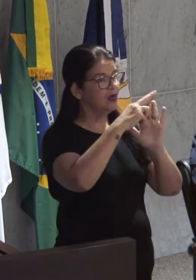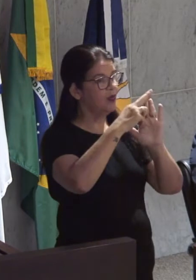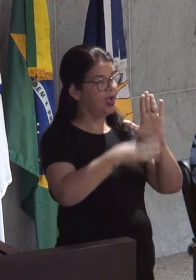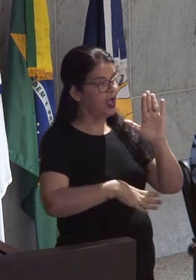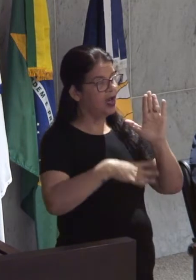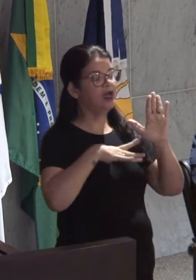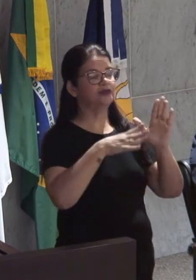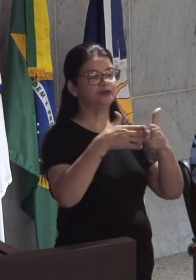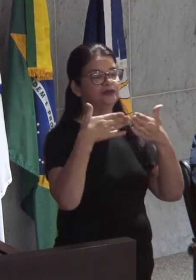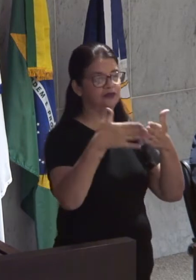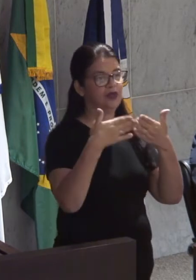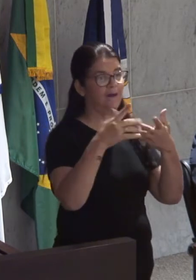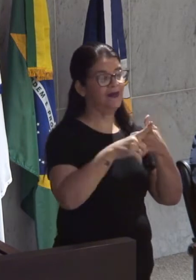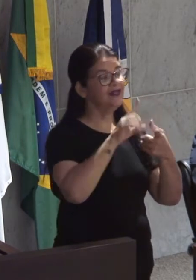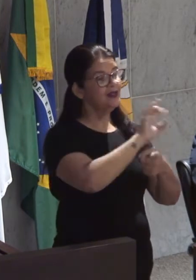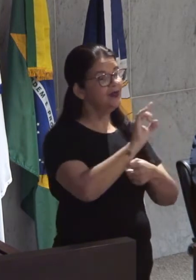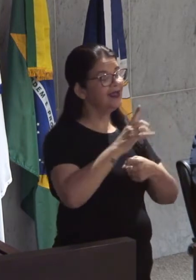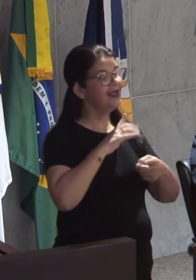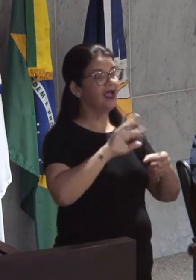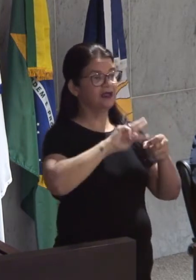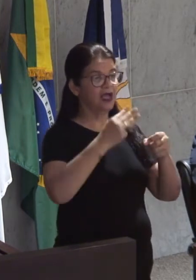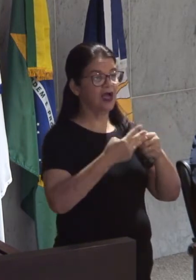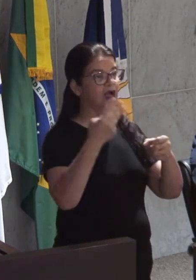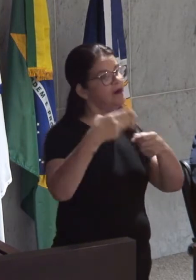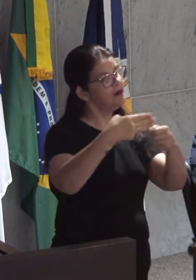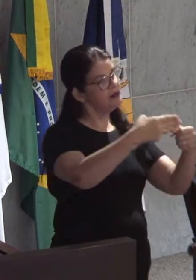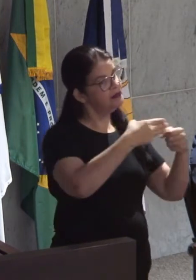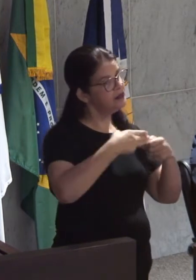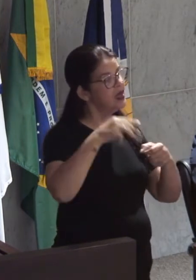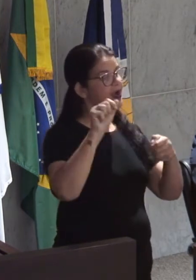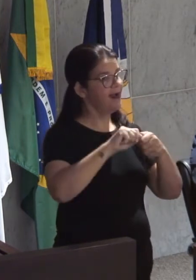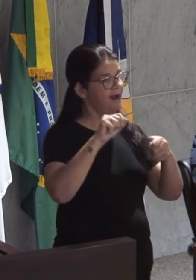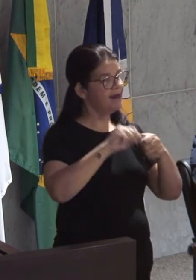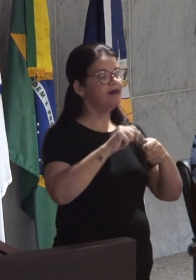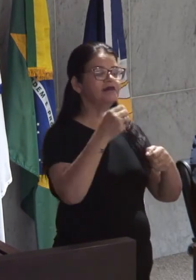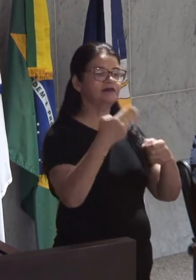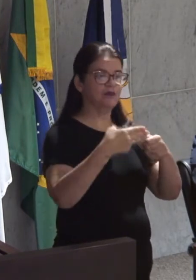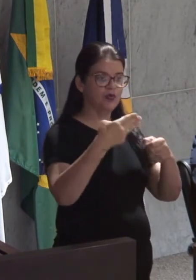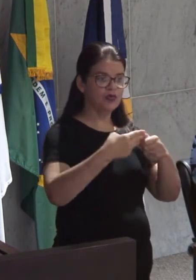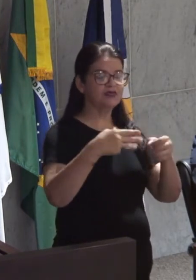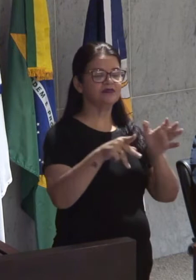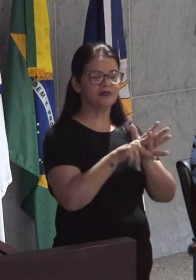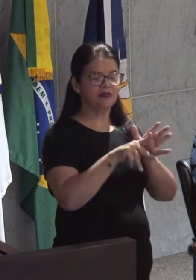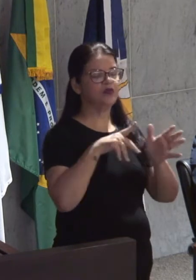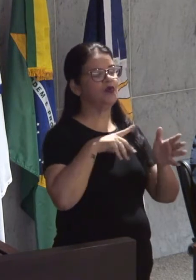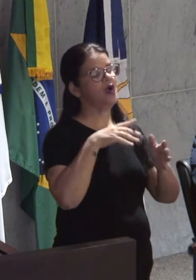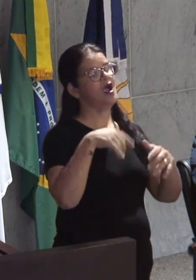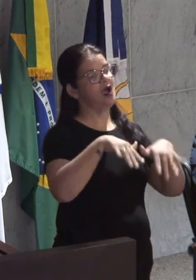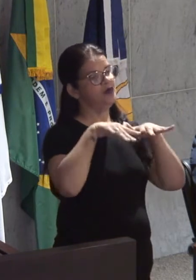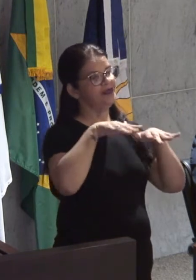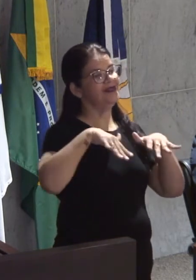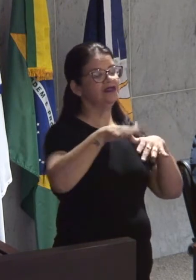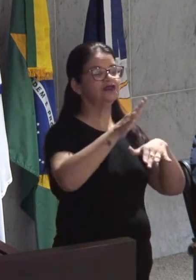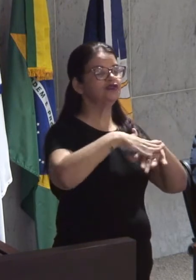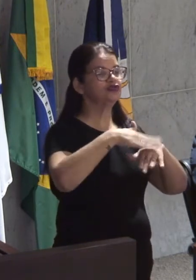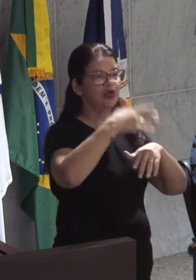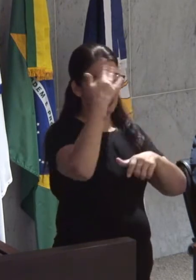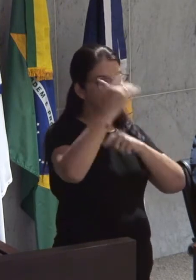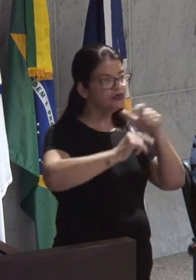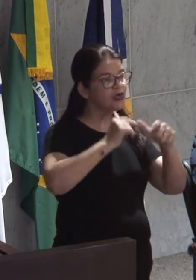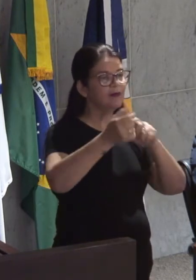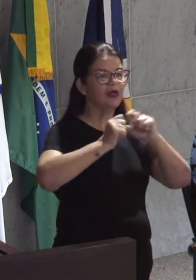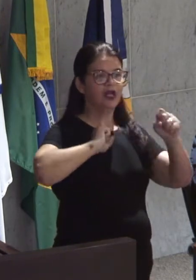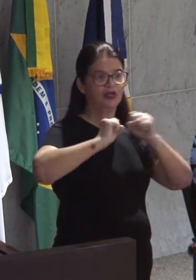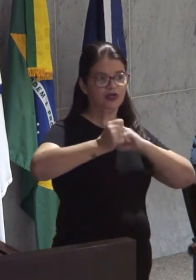e pedindo que cada câmara municipal realize em seu município uma audiência pública e chame os trabalhadores para fazer o